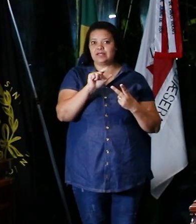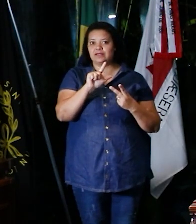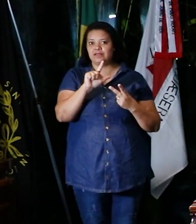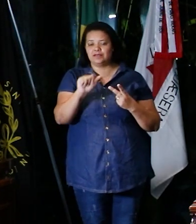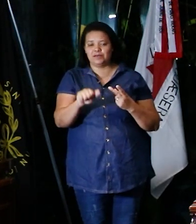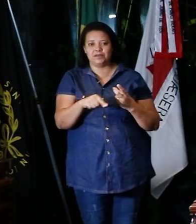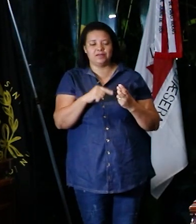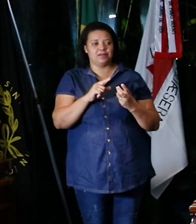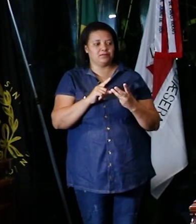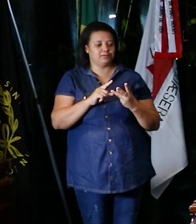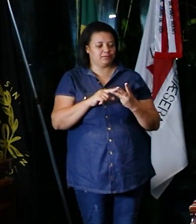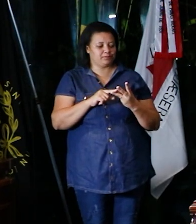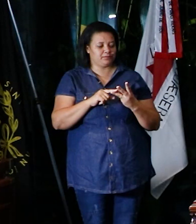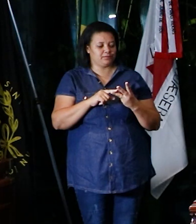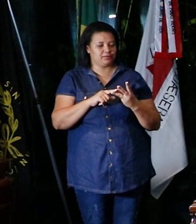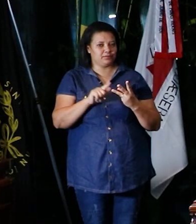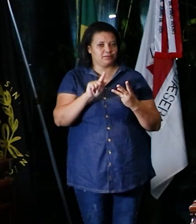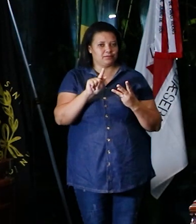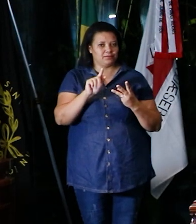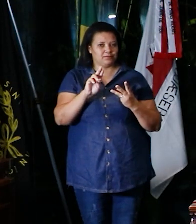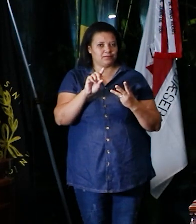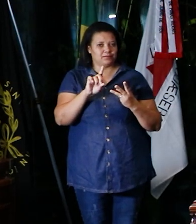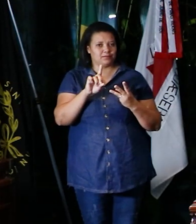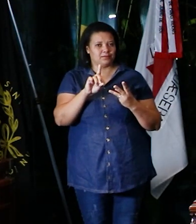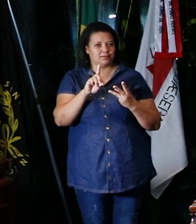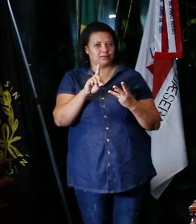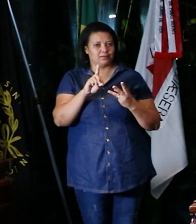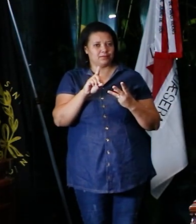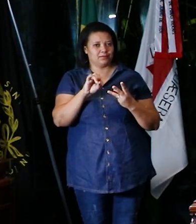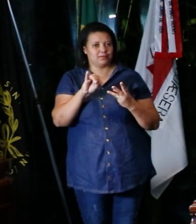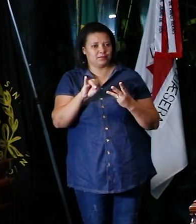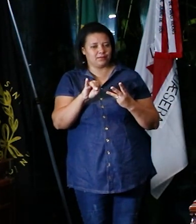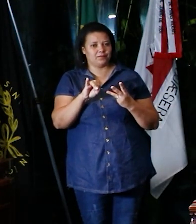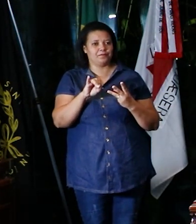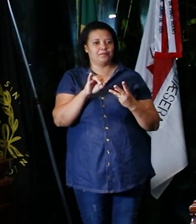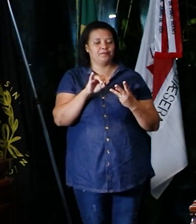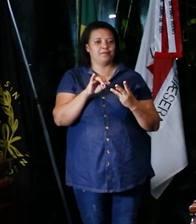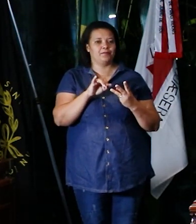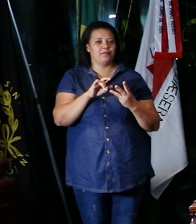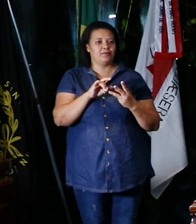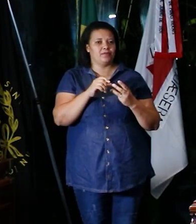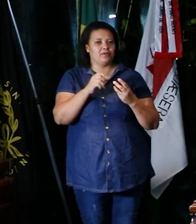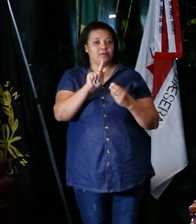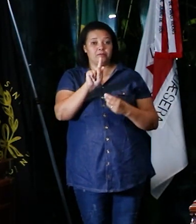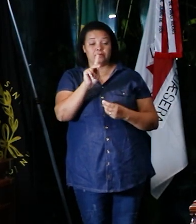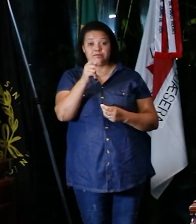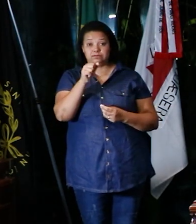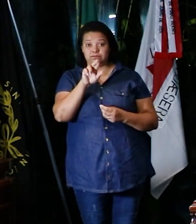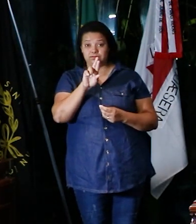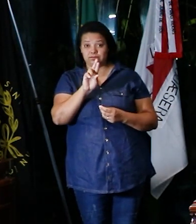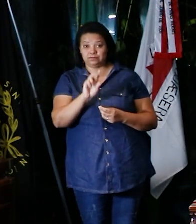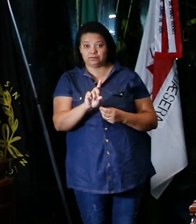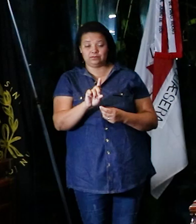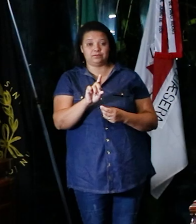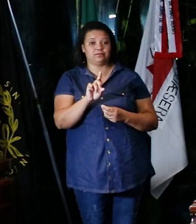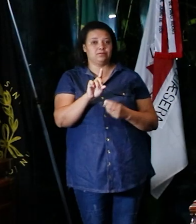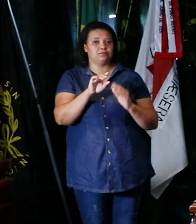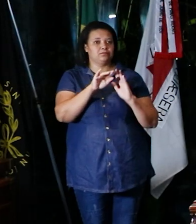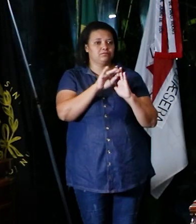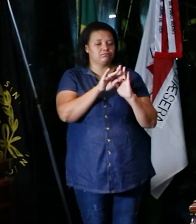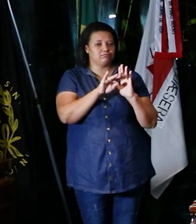Volpi, Gueldi, Djanira, Paul Klee, Guignard, Renoir,